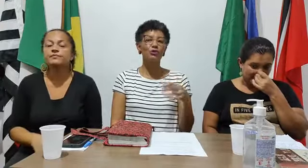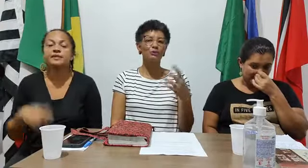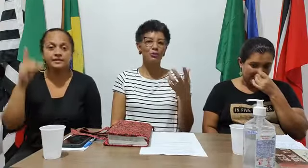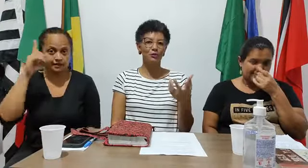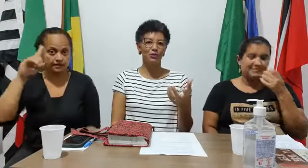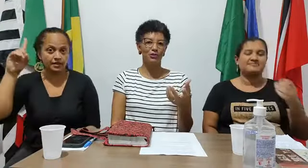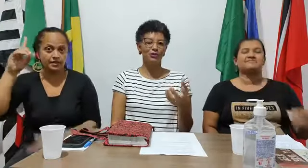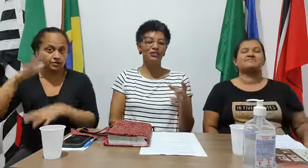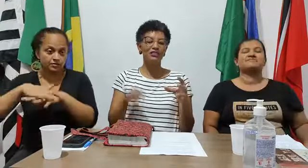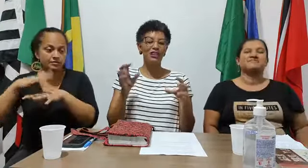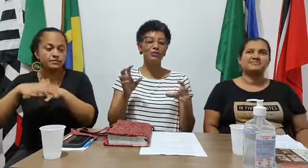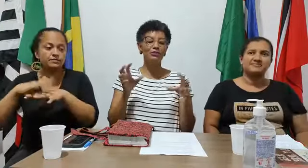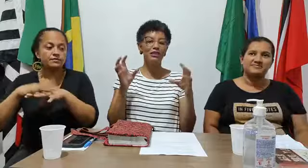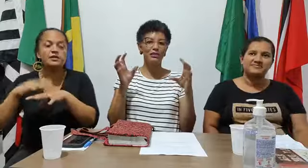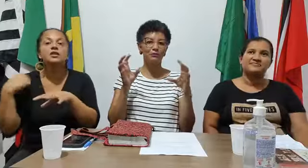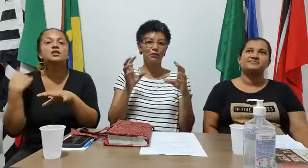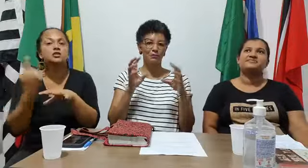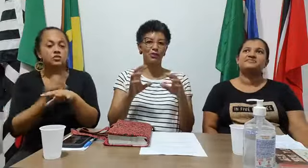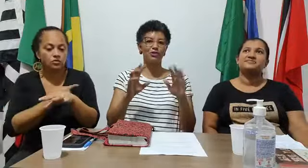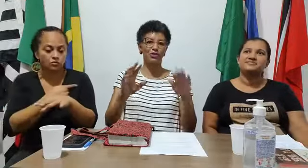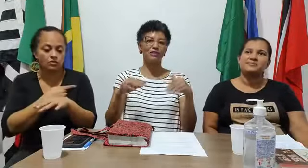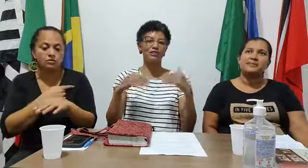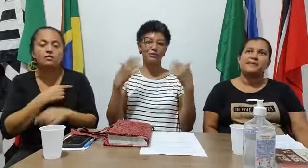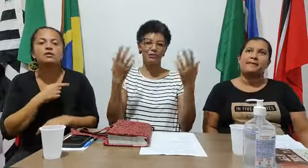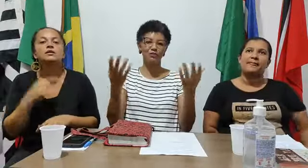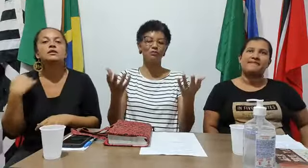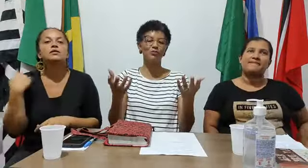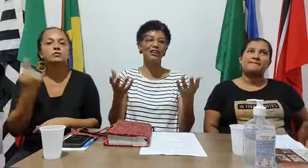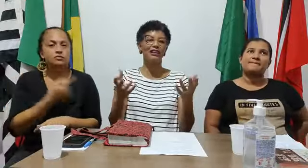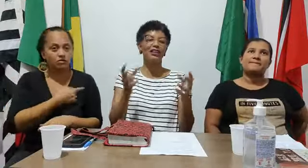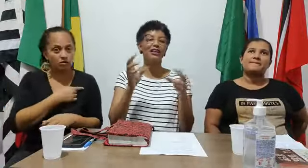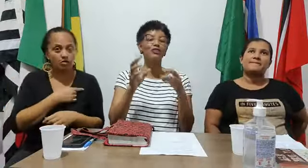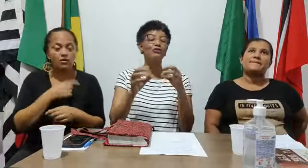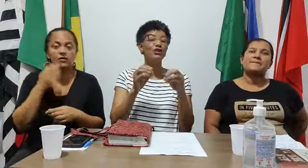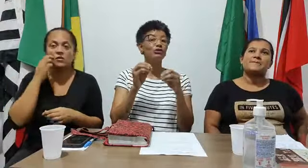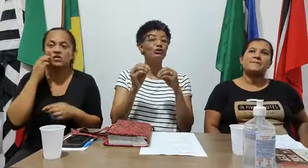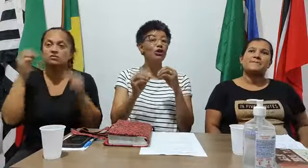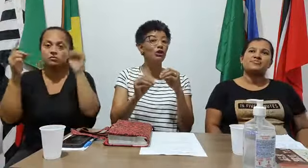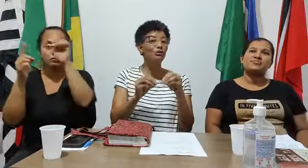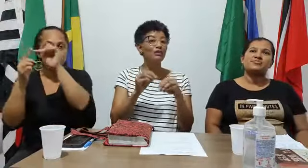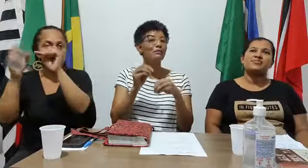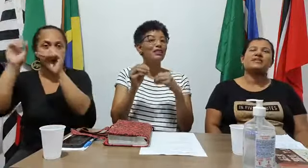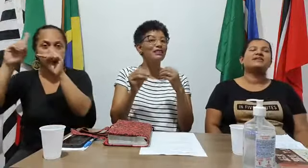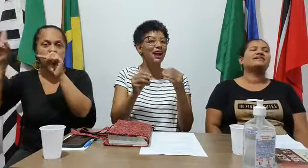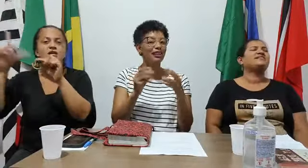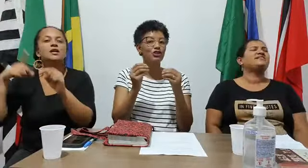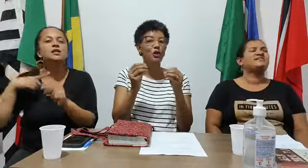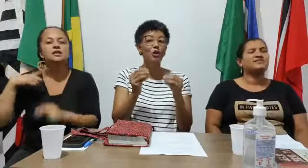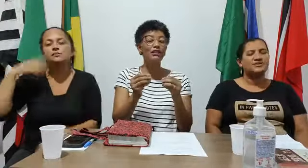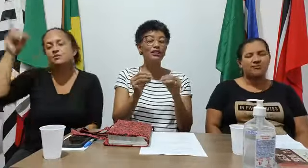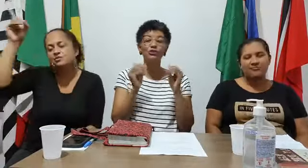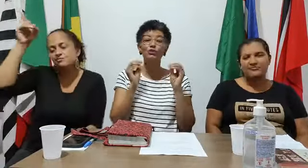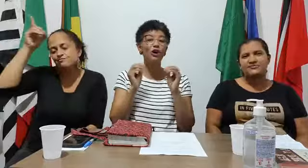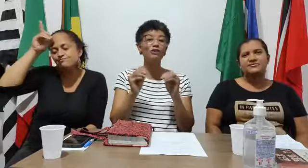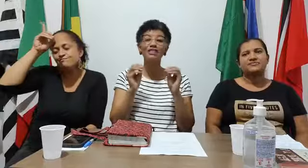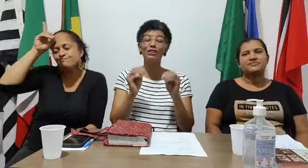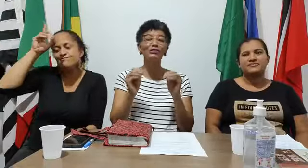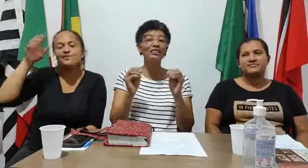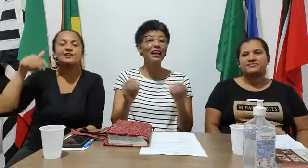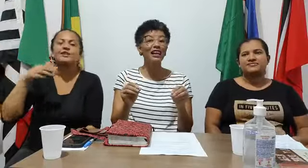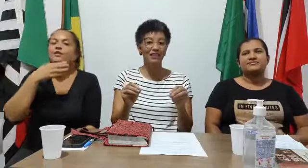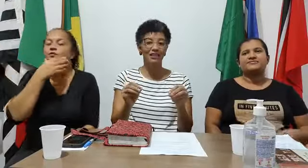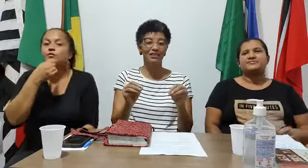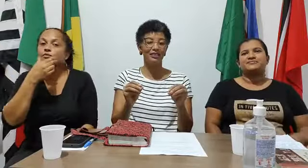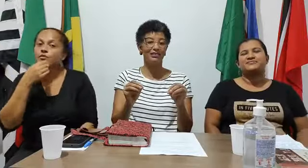nos criou com um propósito. Dentro desse propósito que nós devemos cumprir, Ele nos deu dons, habilidades, coisas que os homens